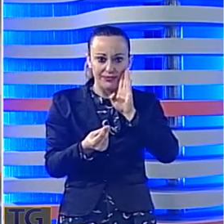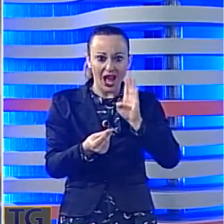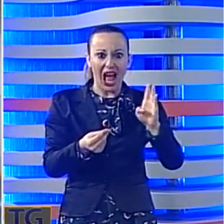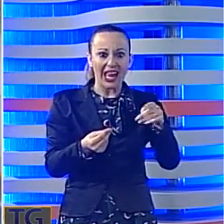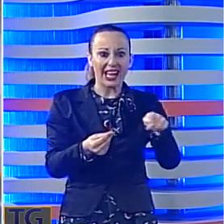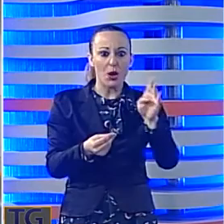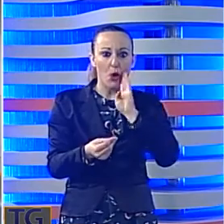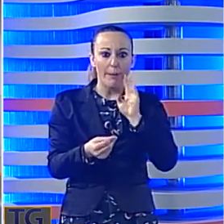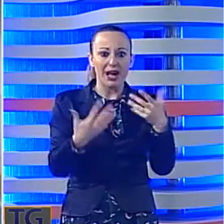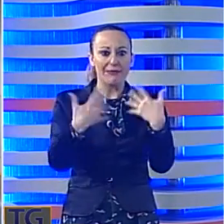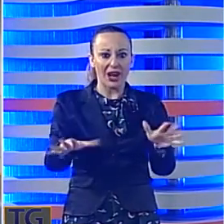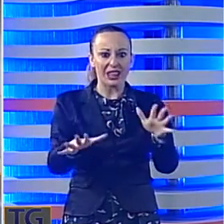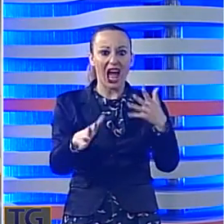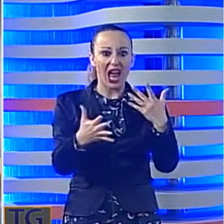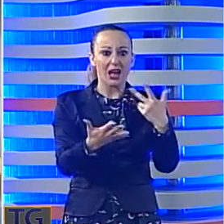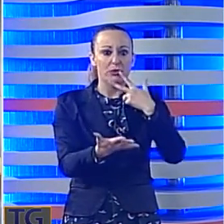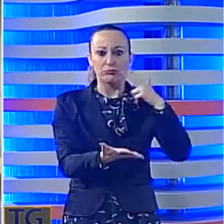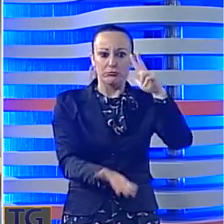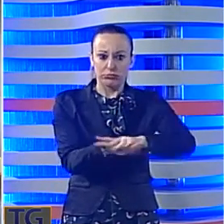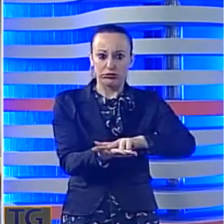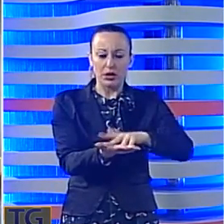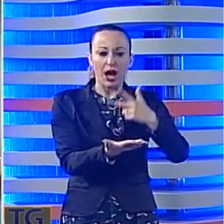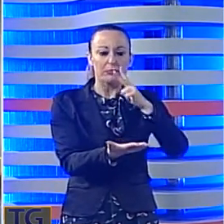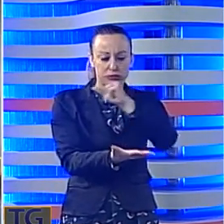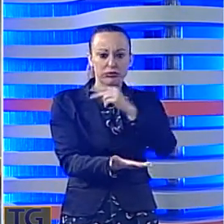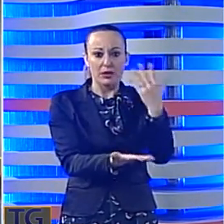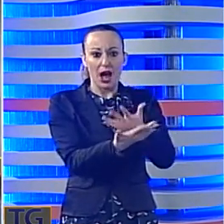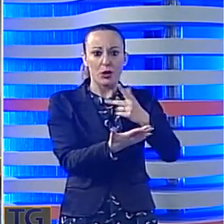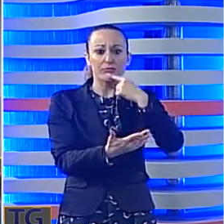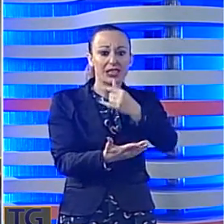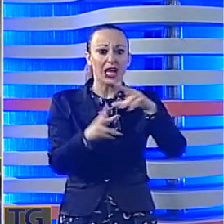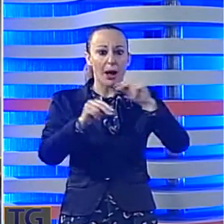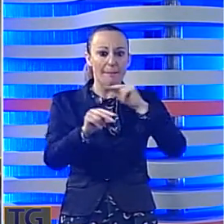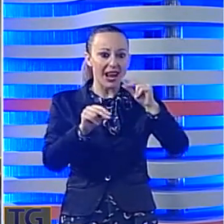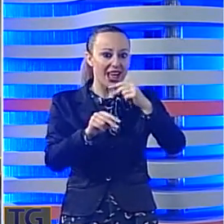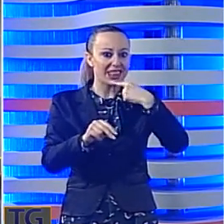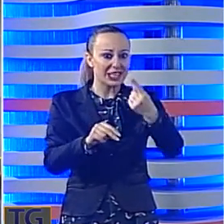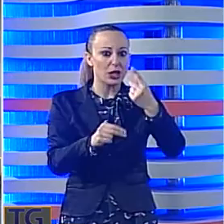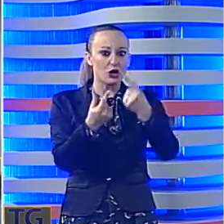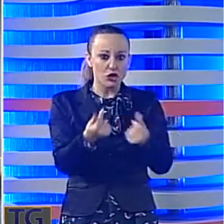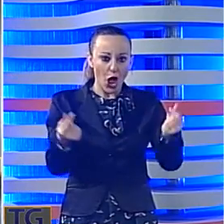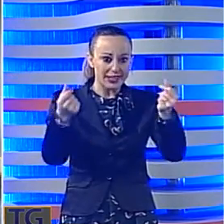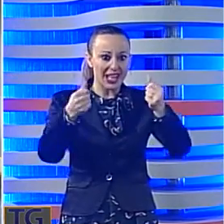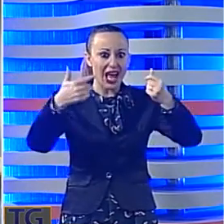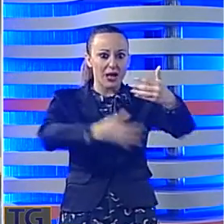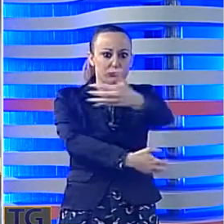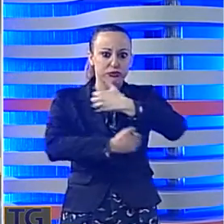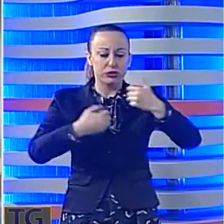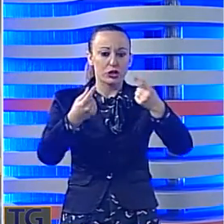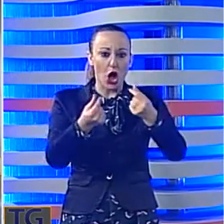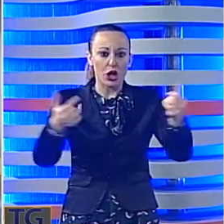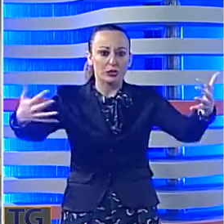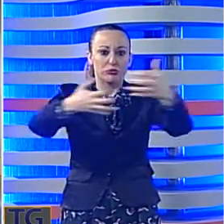furto aggravato insieme agli altri complici. L'uomo ha già confessato, ma la polizia